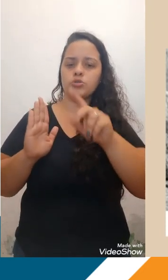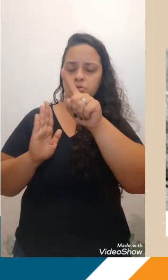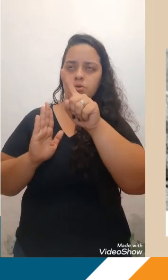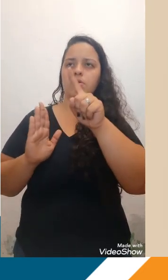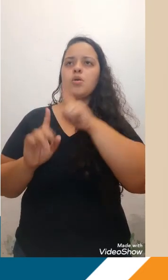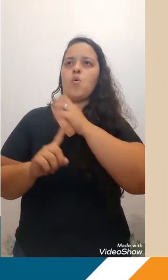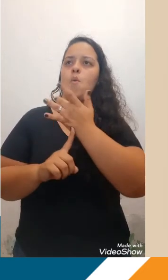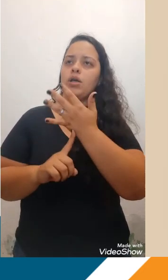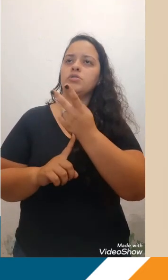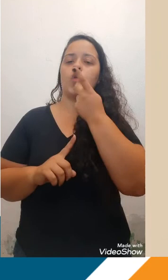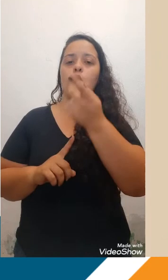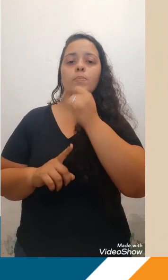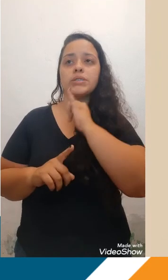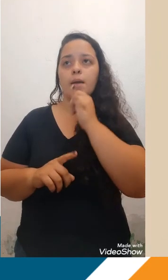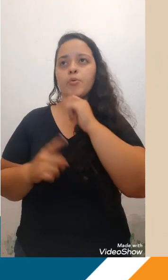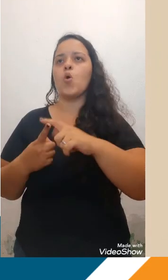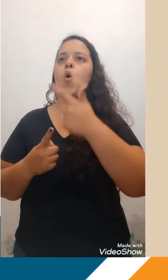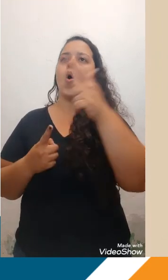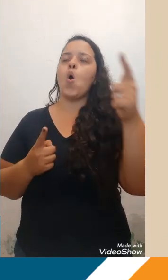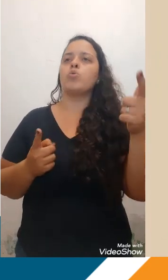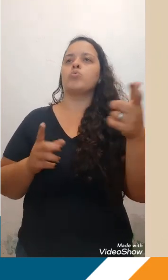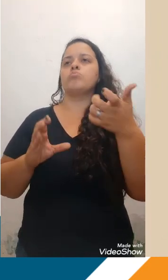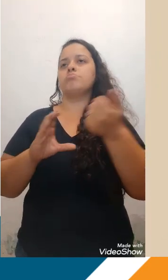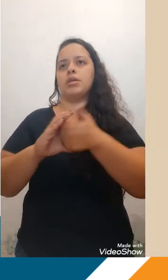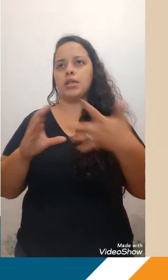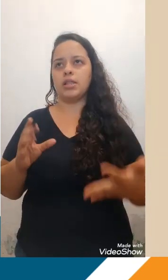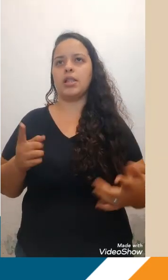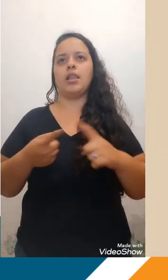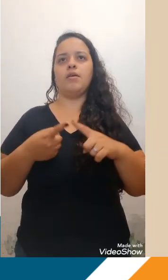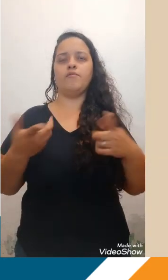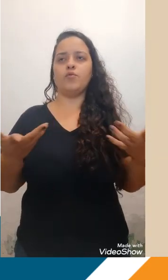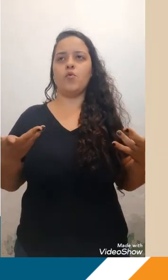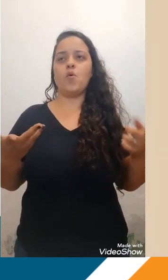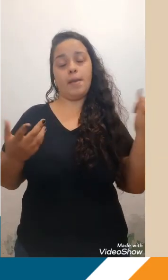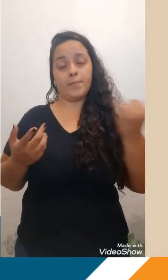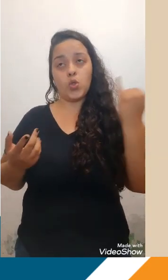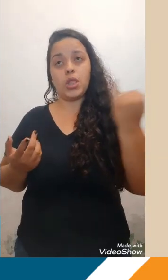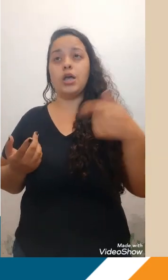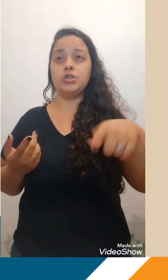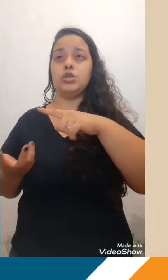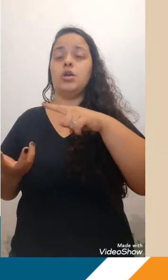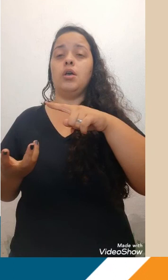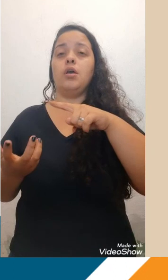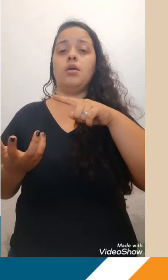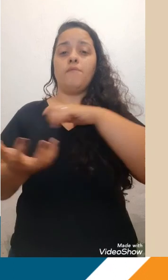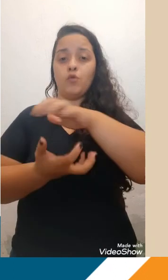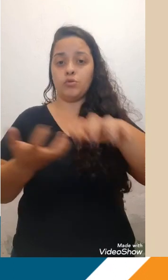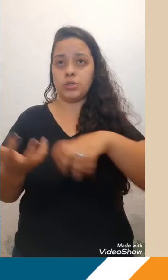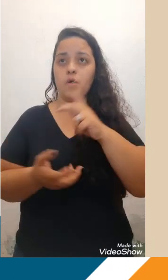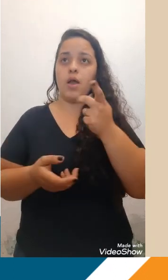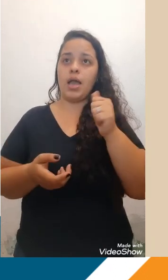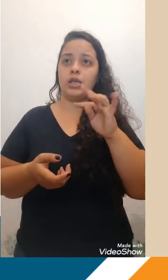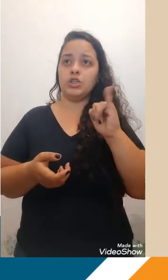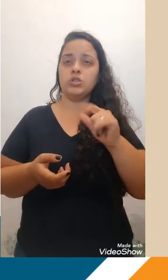da UERJ, que nos diz, por exemplo, que outros aspectos que são importantes da Revolução Haitiana é que